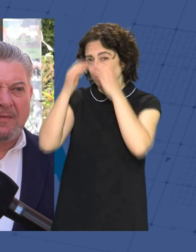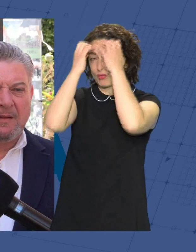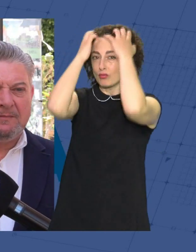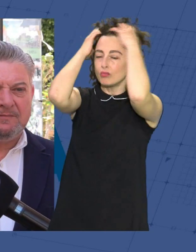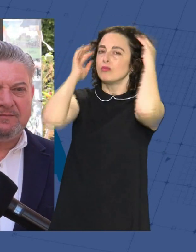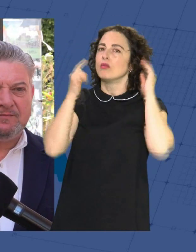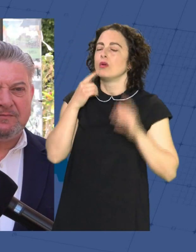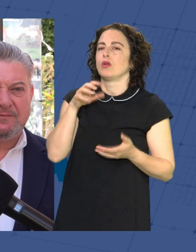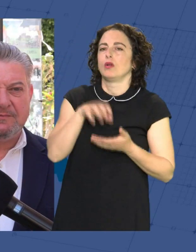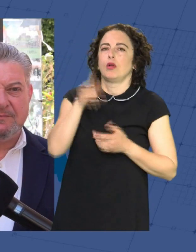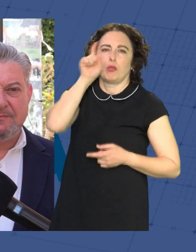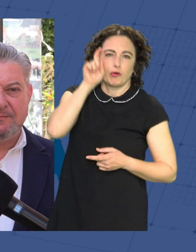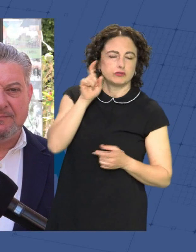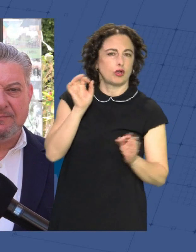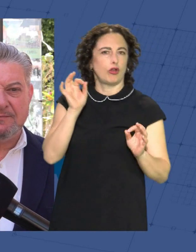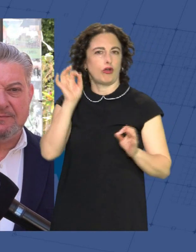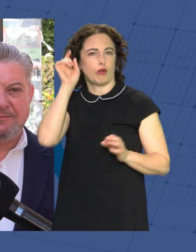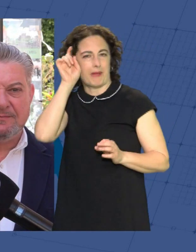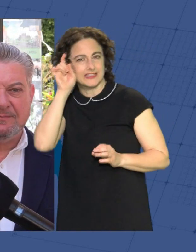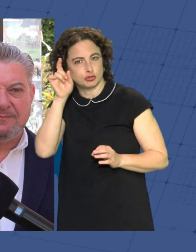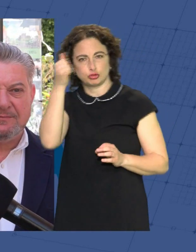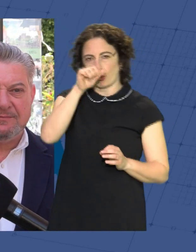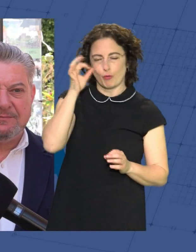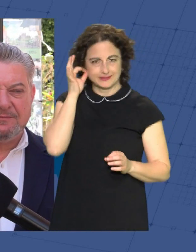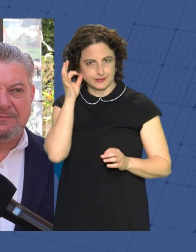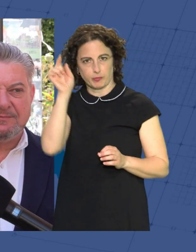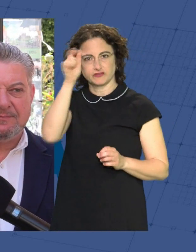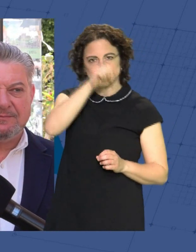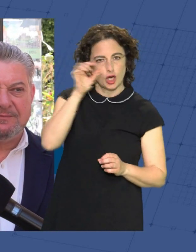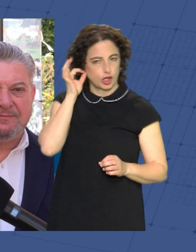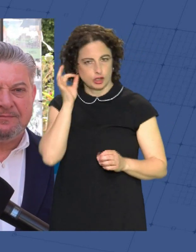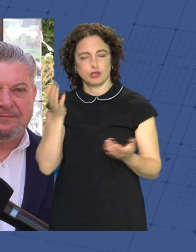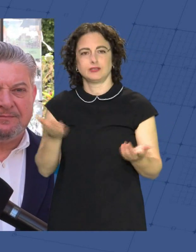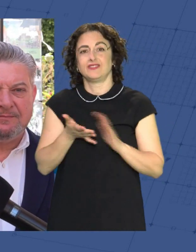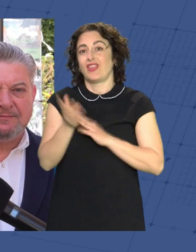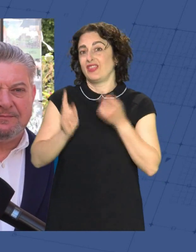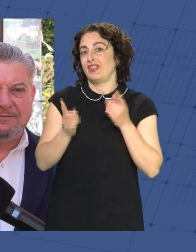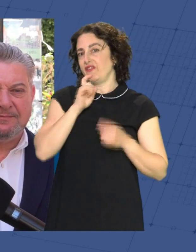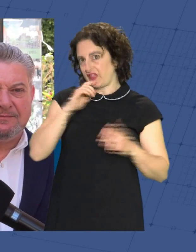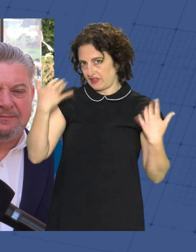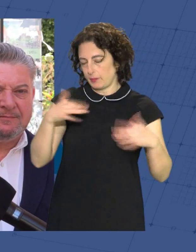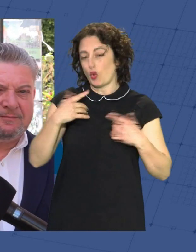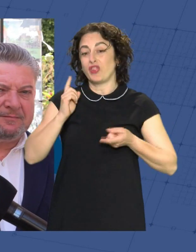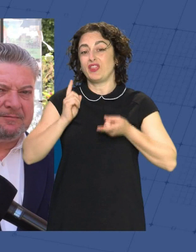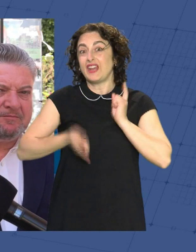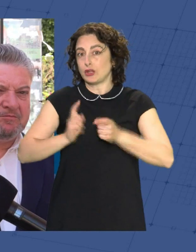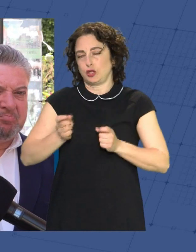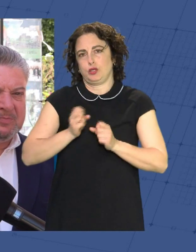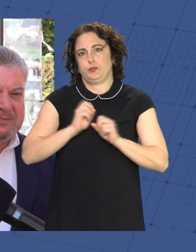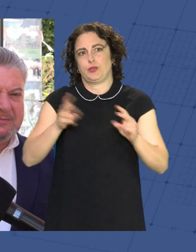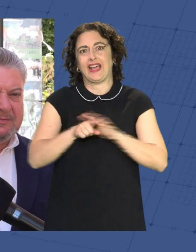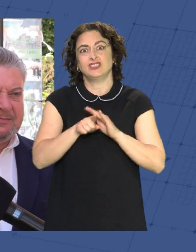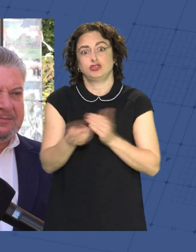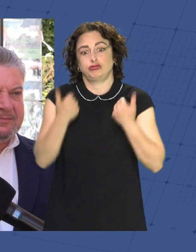docente, ser maestro, ser profesor, profesora, evidentemente el ser director, el ser gestor de un centro educativo